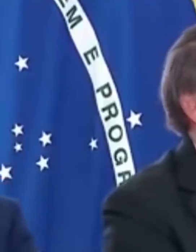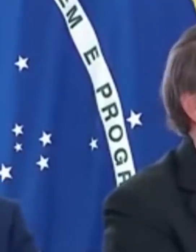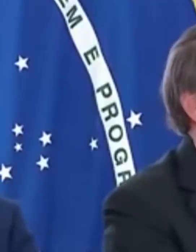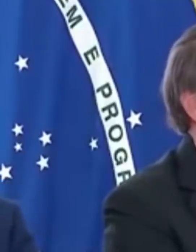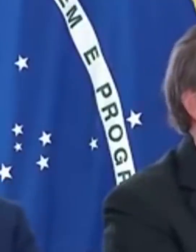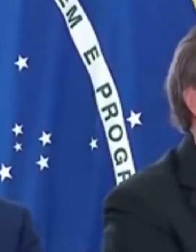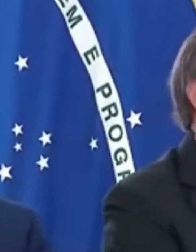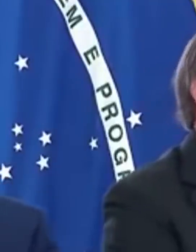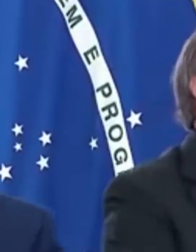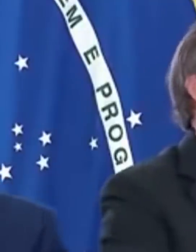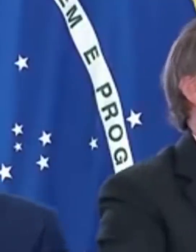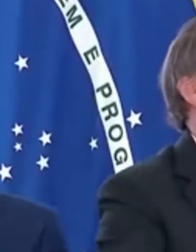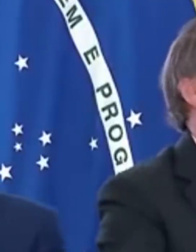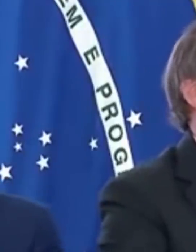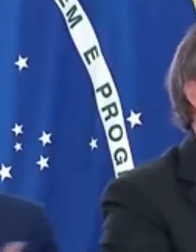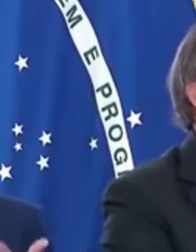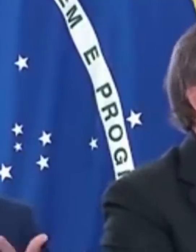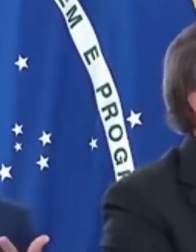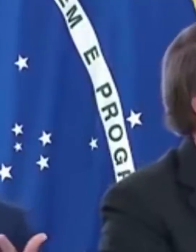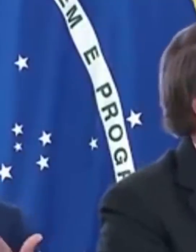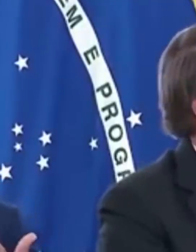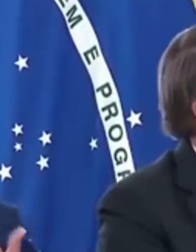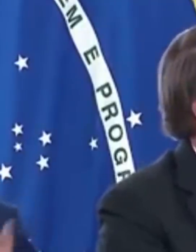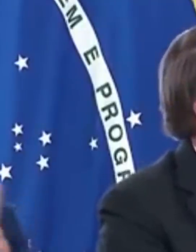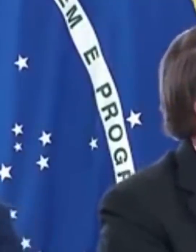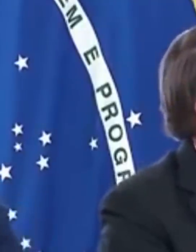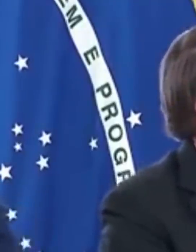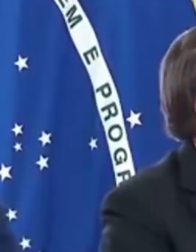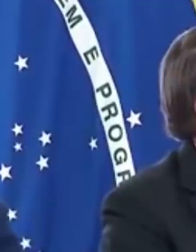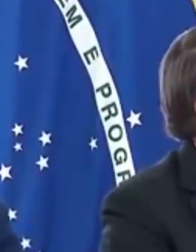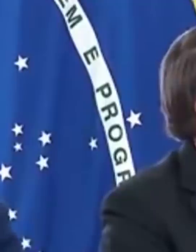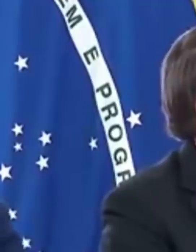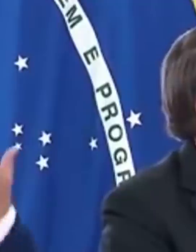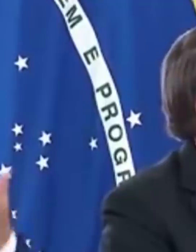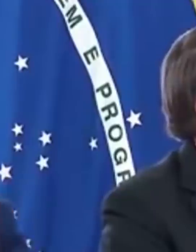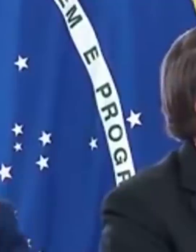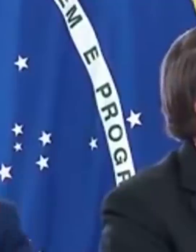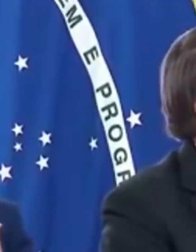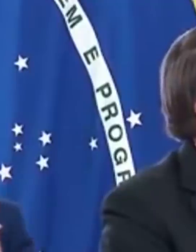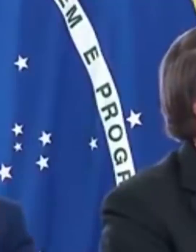no mundo? Vão querer quebrar uma perna minha?